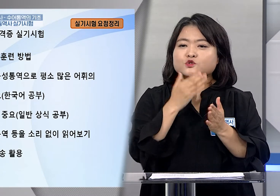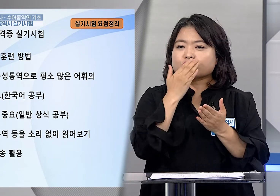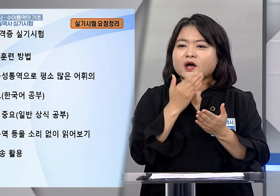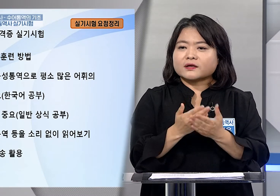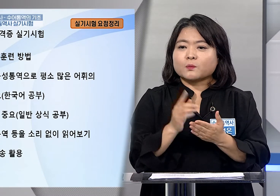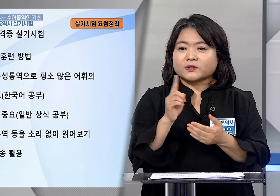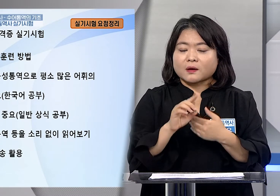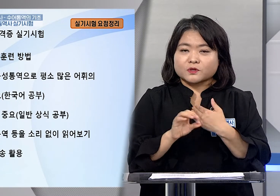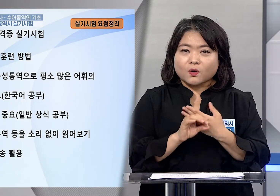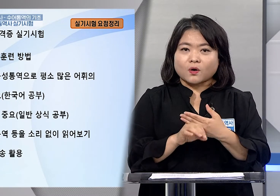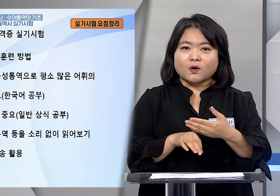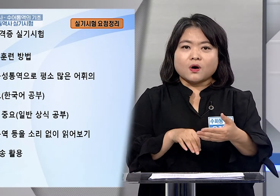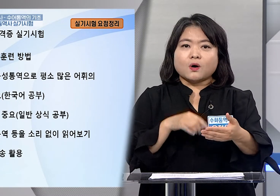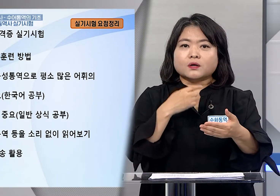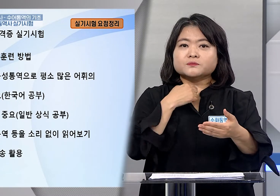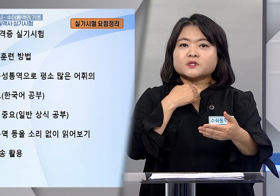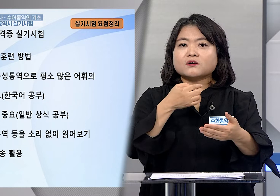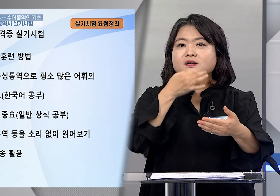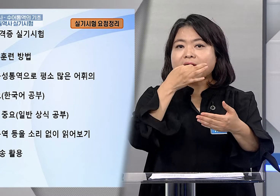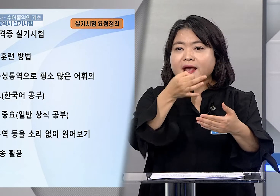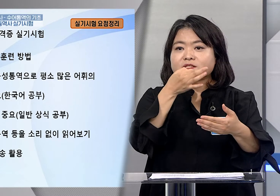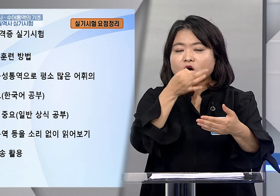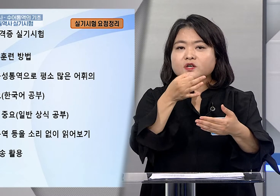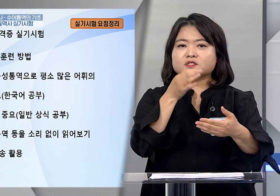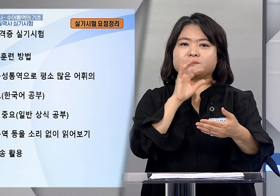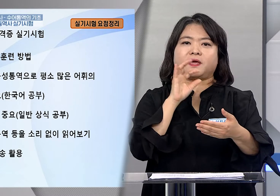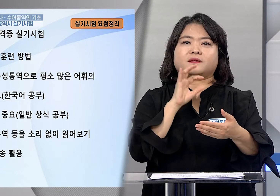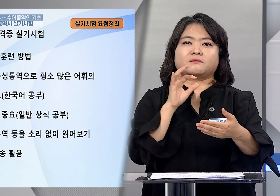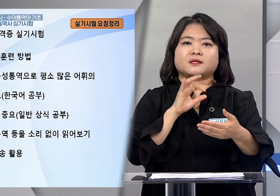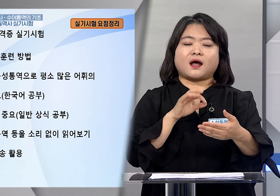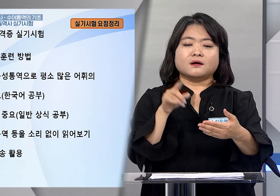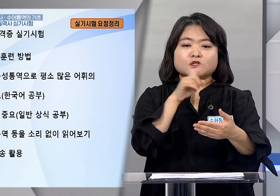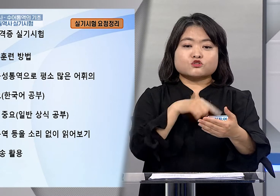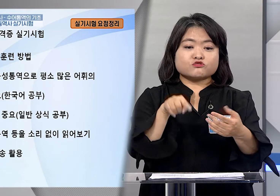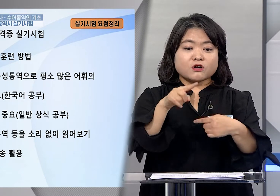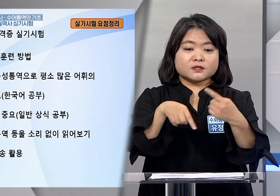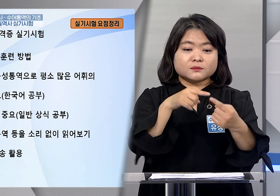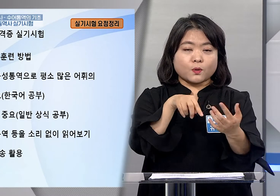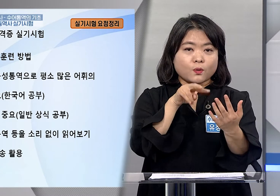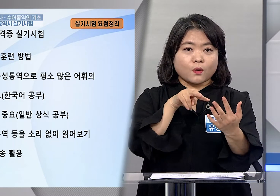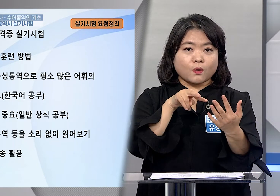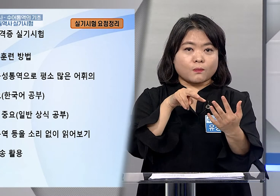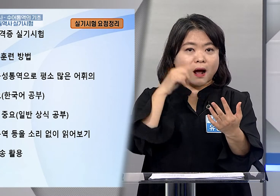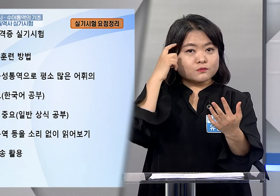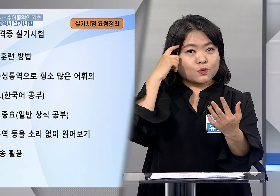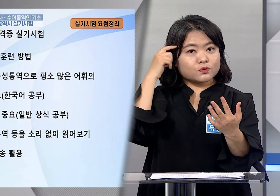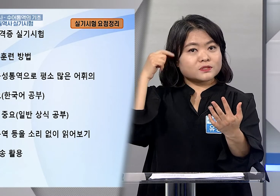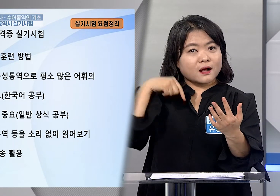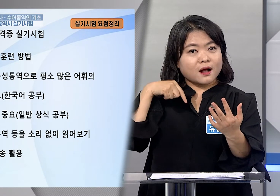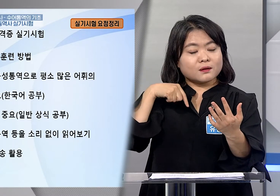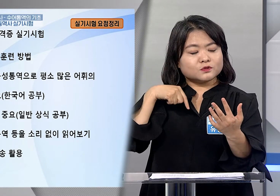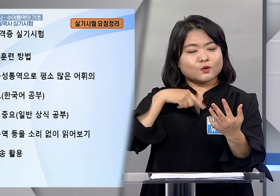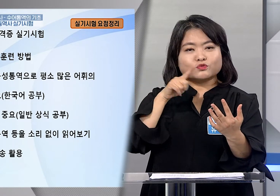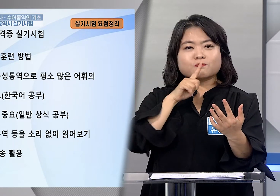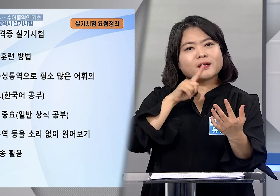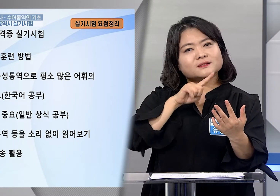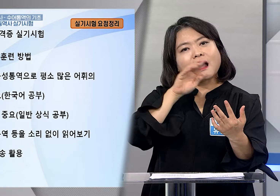중요한 게 뭐냐면요. 음성을 내서 연습해야 됩니다. 수어를 보고 마음속으로 생각하면요. 무슨 말인지 다